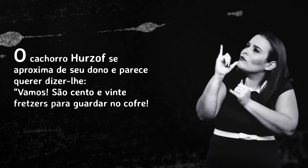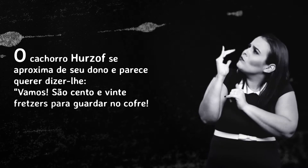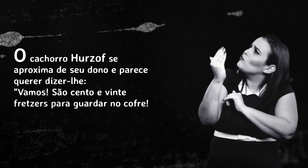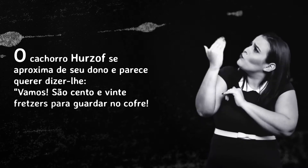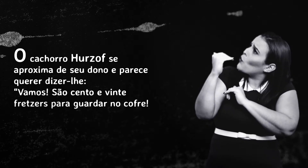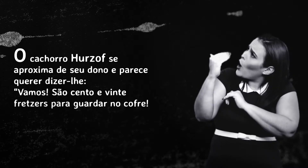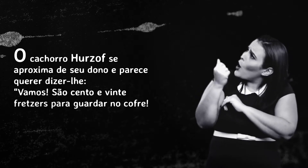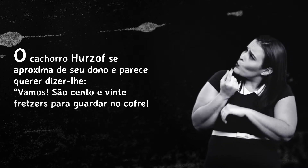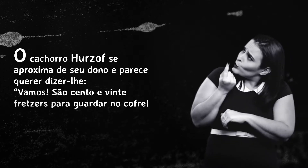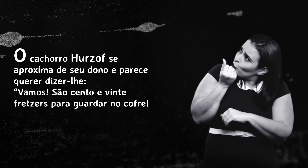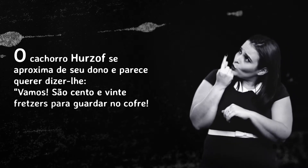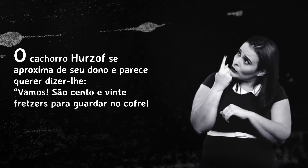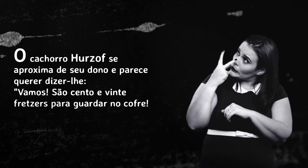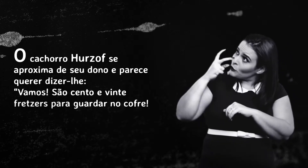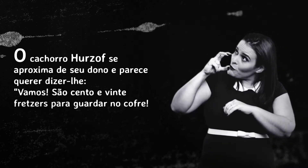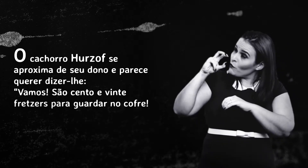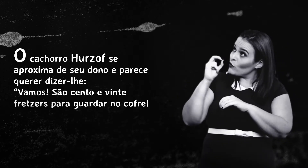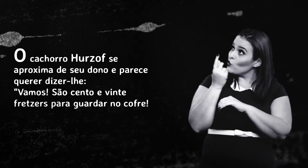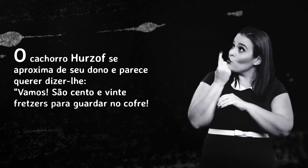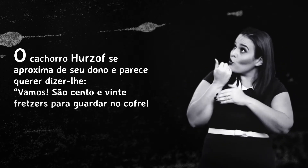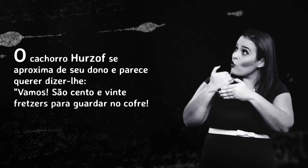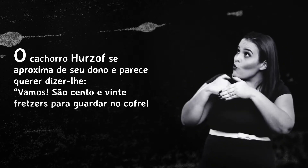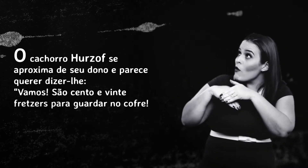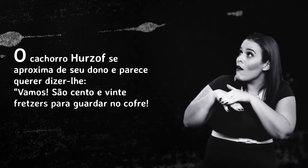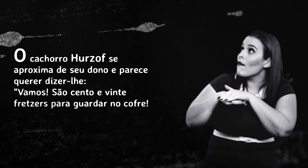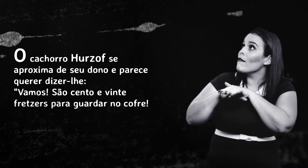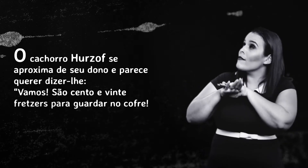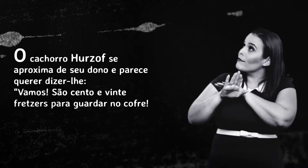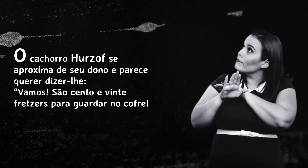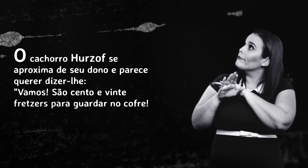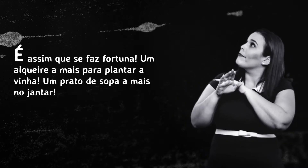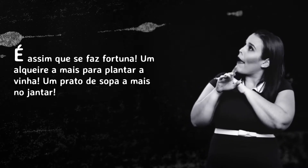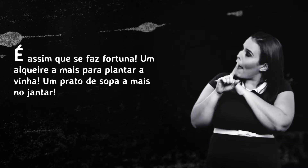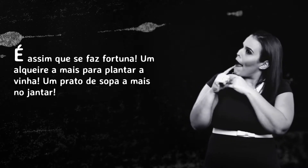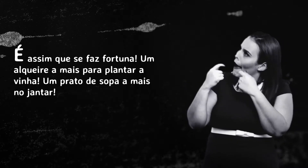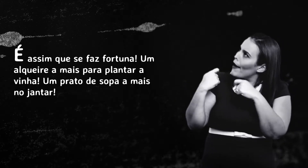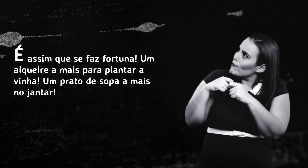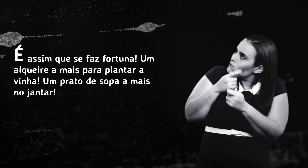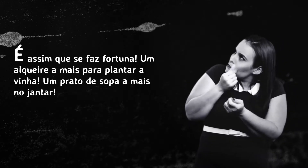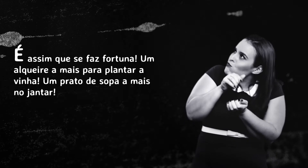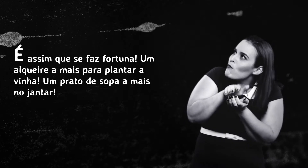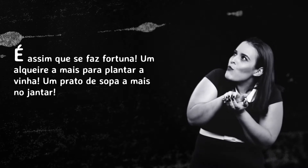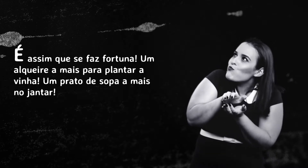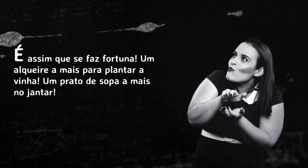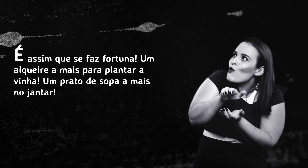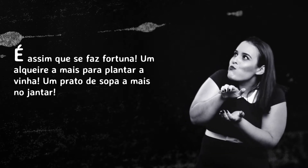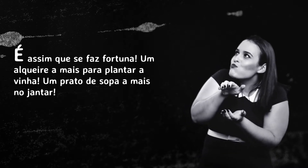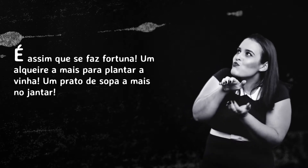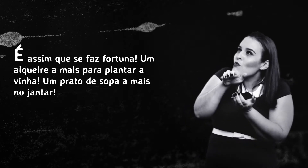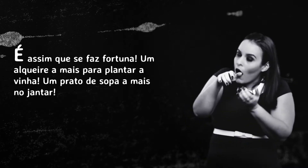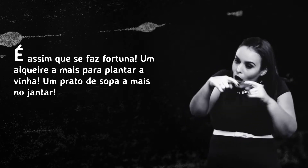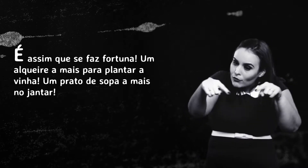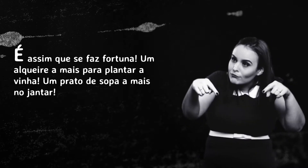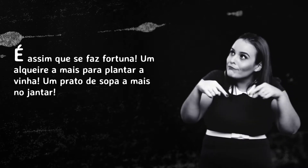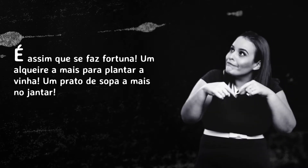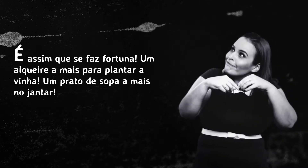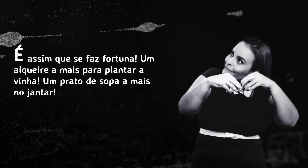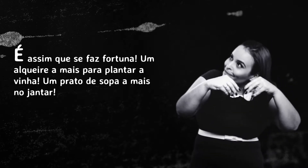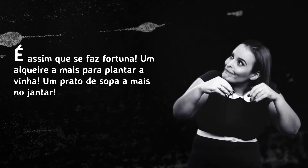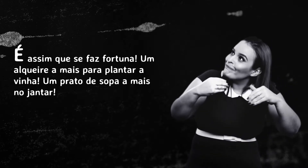são 120 fretzers para guardar no cofre. É assim que se faz fortuna. Um alqueire a mais para plantar